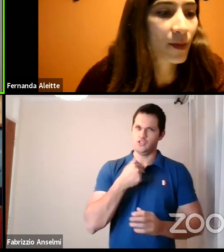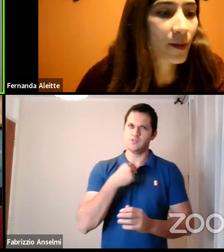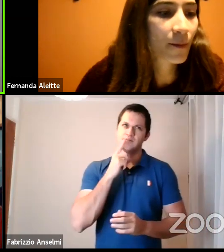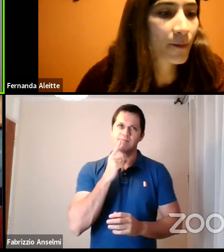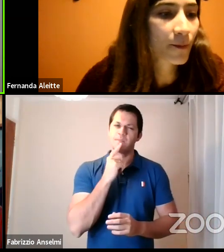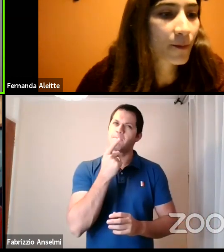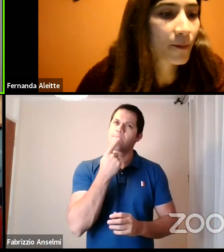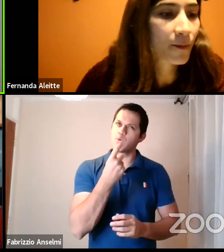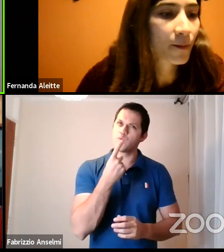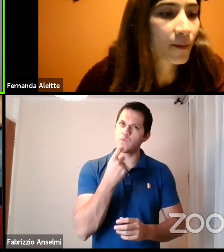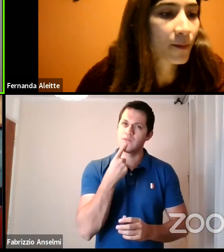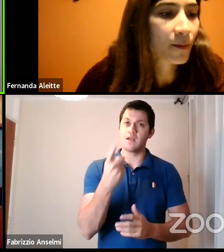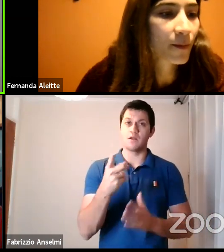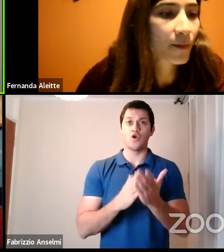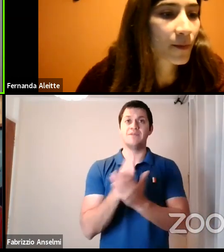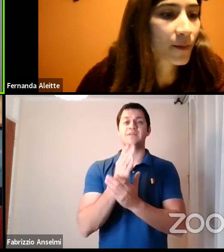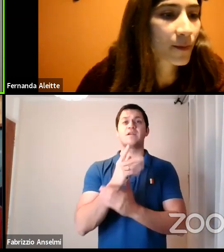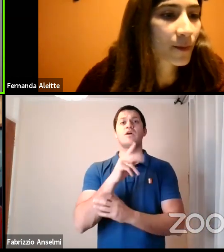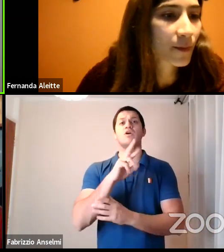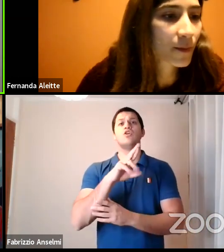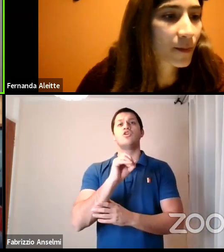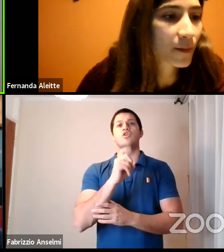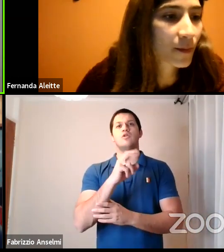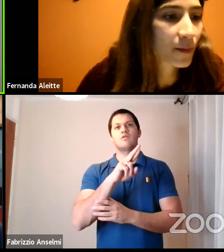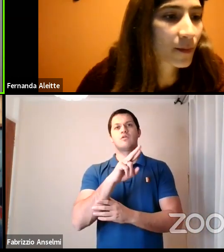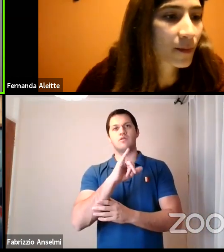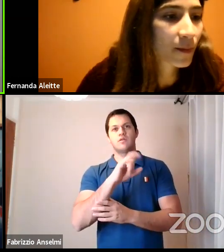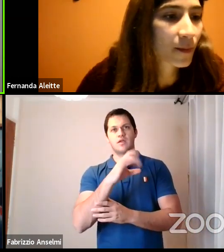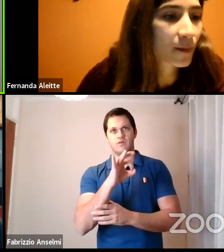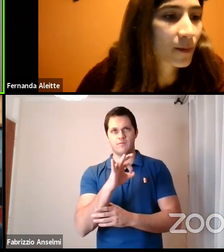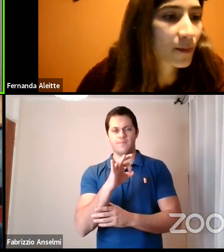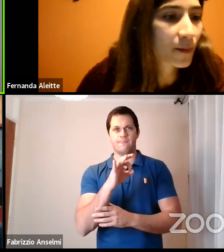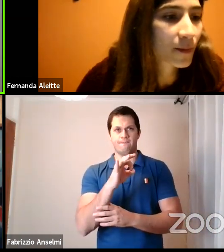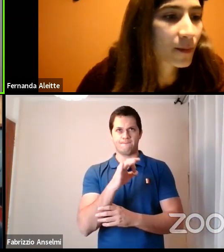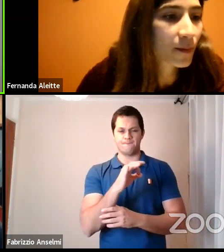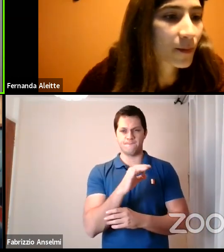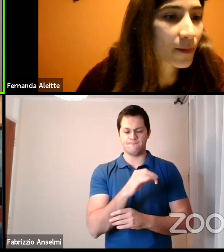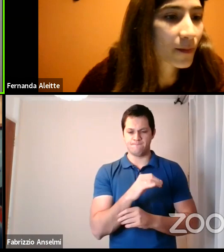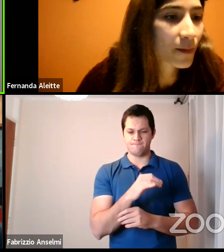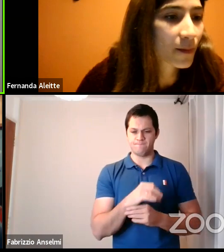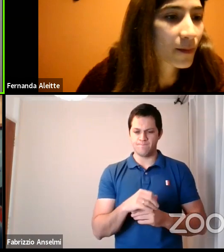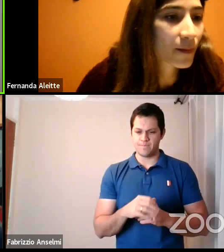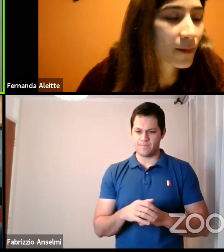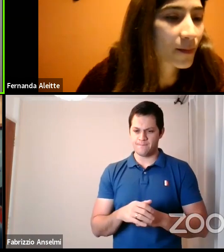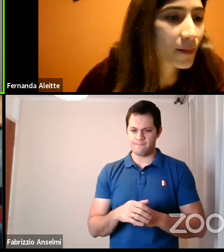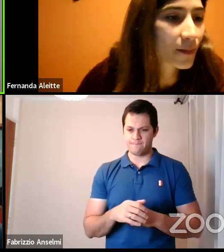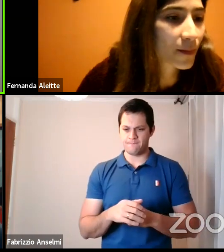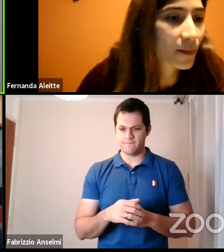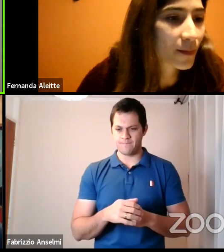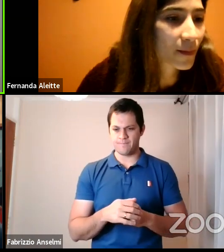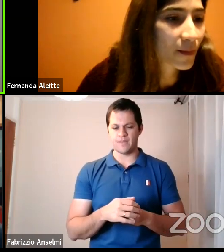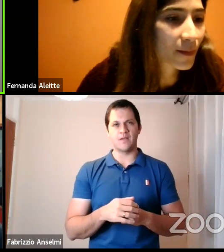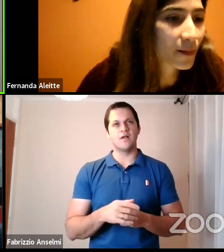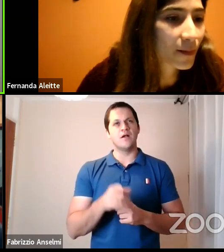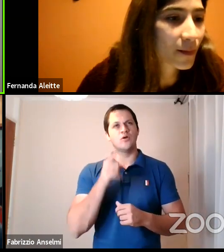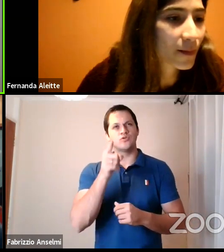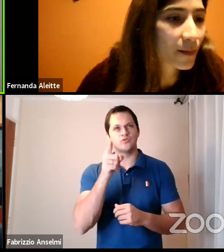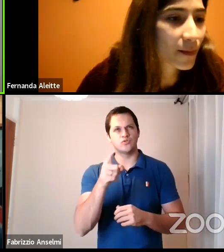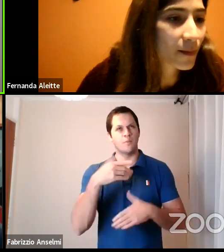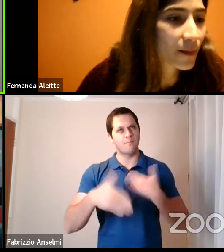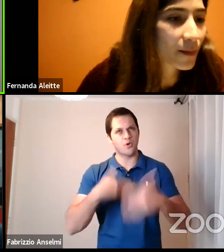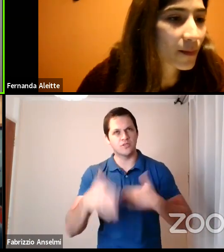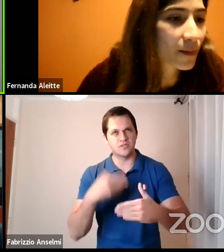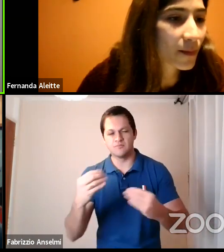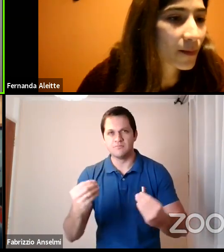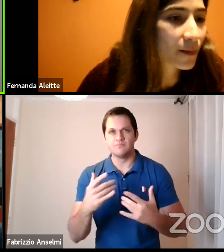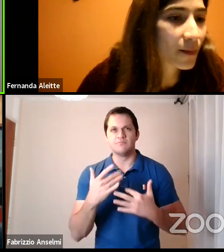en particular quiero partir por Rodrigo, ¿no? Rodrigo, ¿cómo fue qué te inspiró para hacer este proceso? Porque de los dos procesos que me